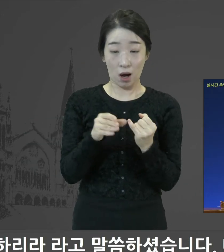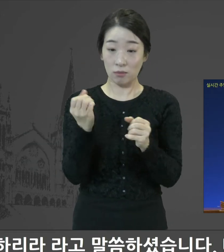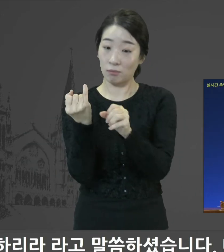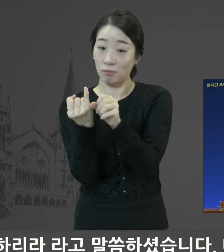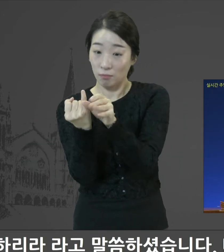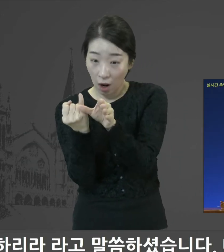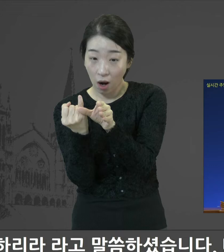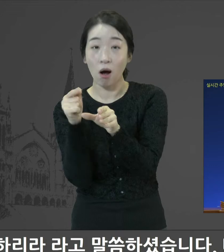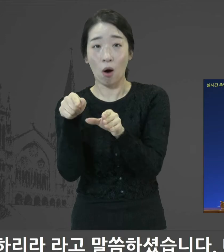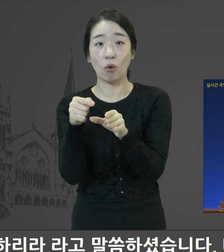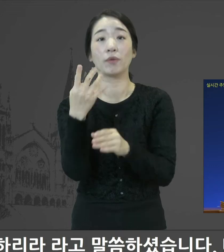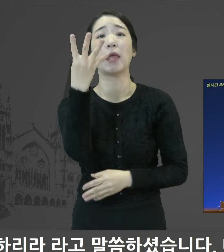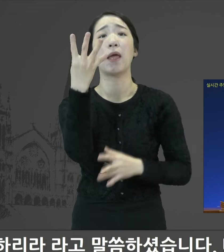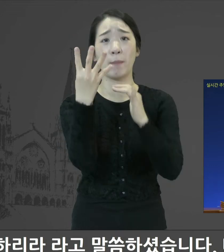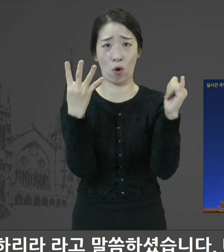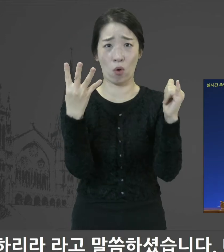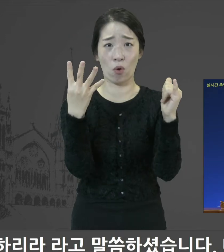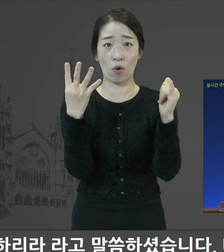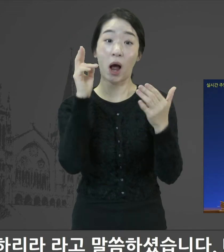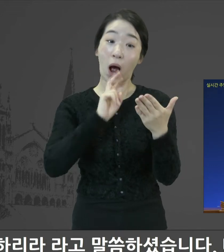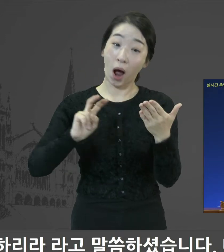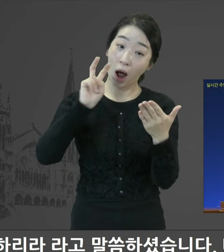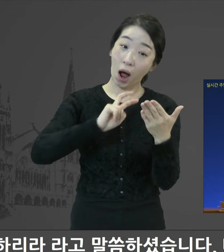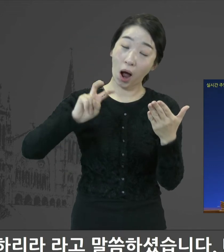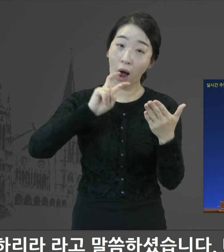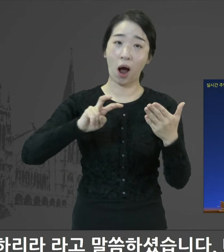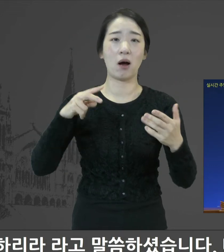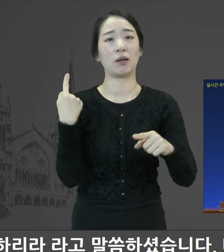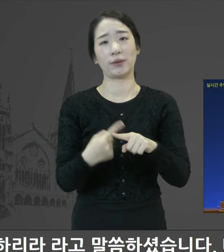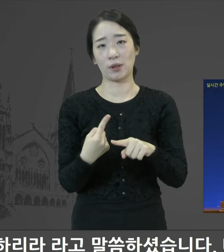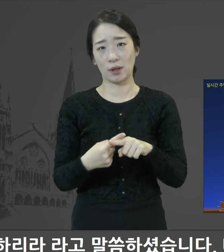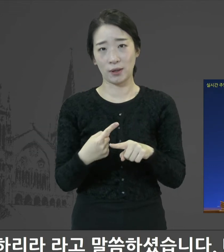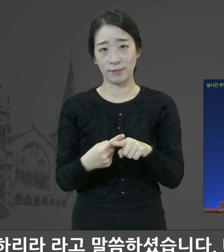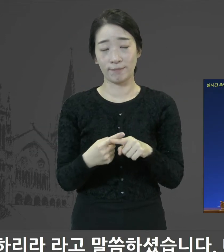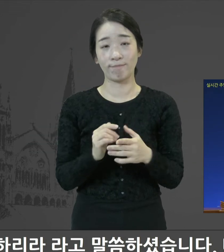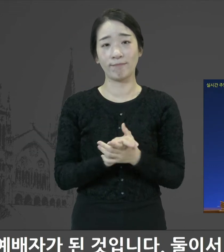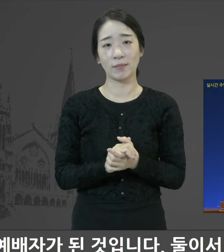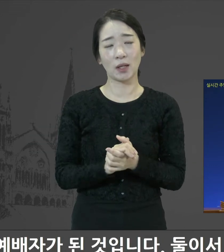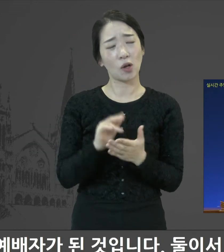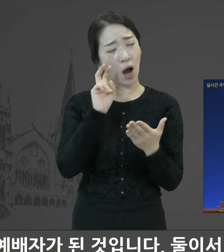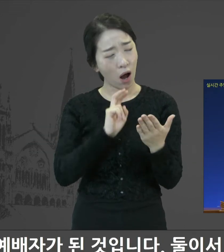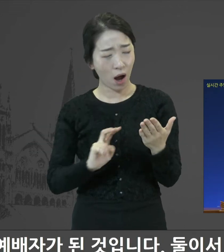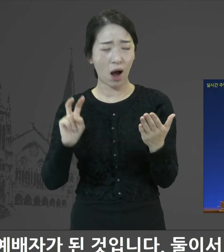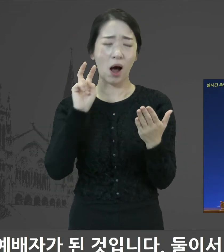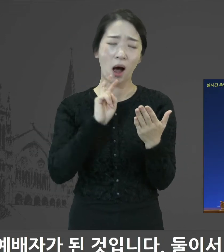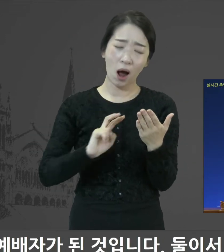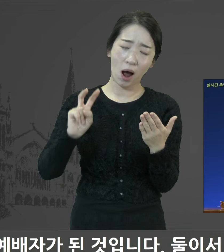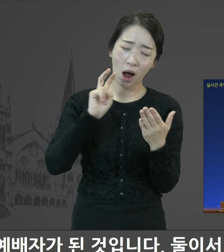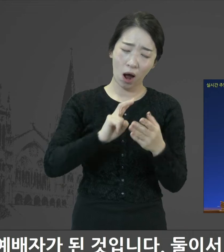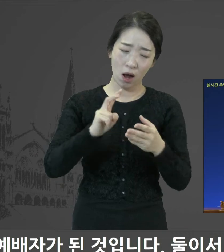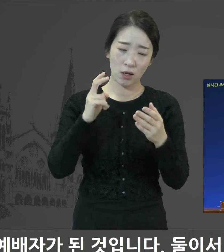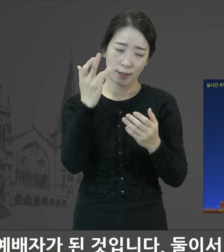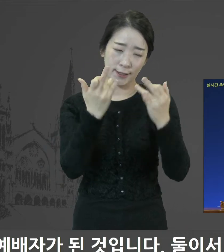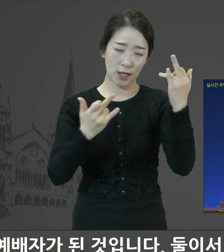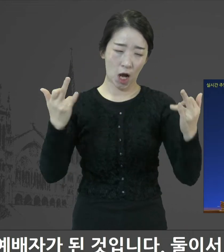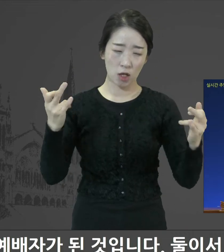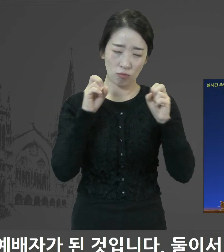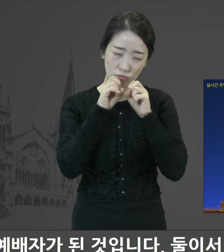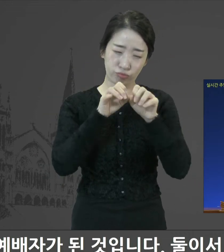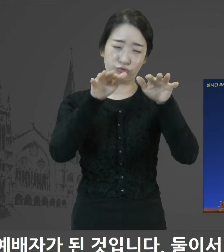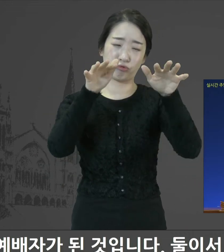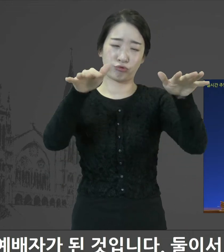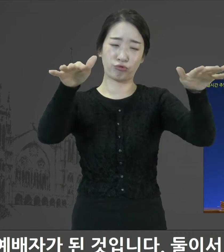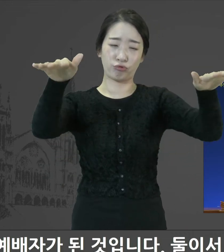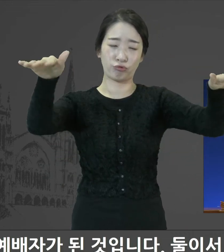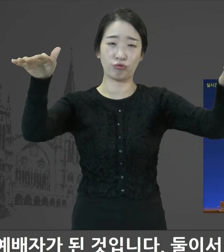거예요. 그래서 이 둘이서 하는 예배가 산골의 메아리처럼 막 큰 소리로, 저는 이